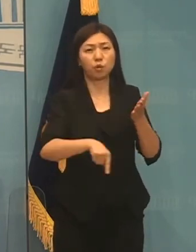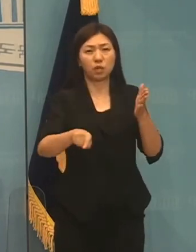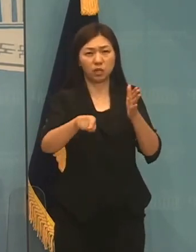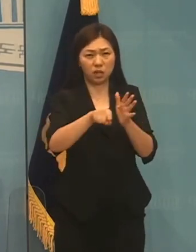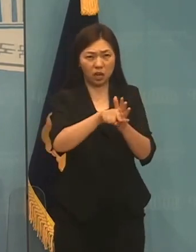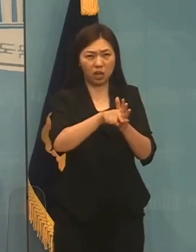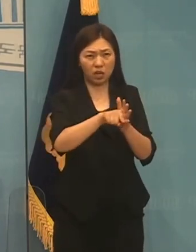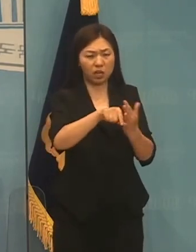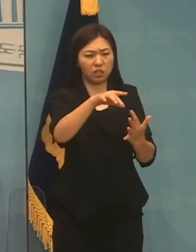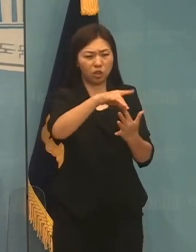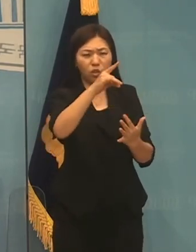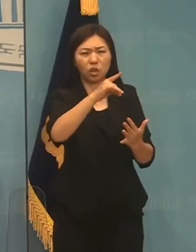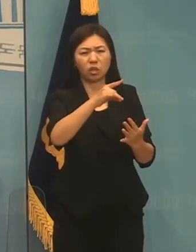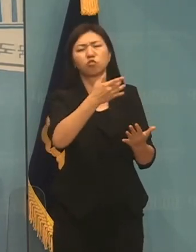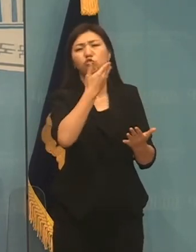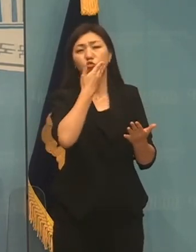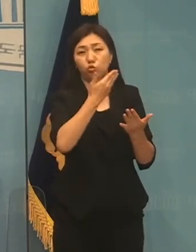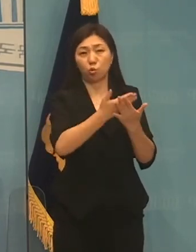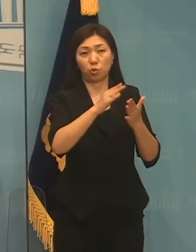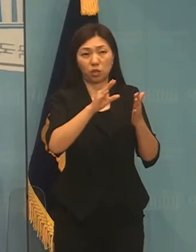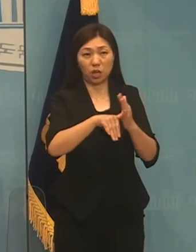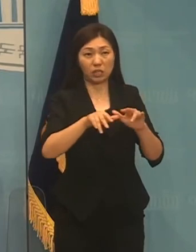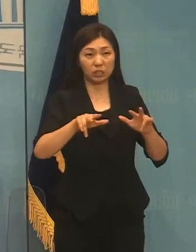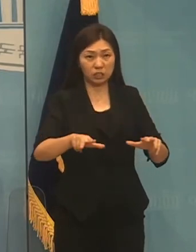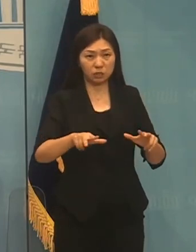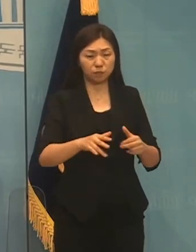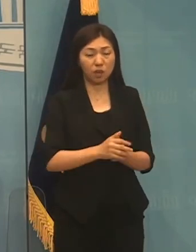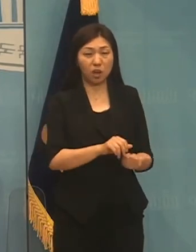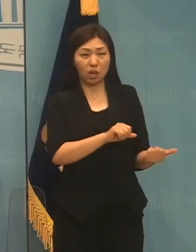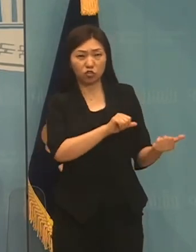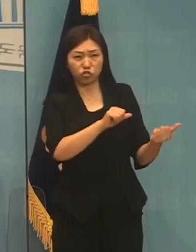선택의 기로에 서 있는 우리는 죽더라도